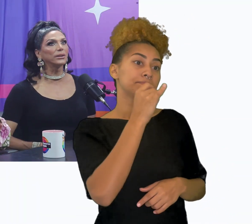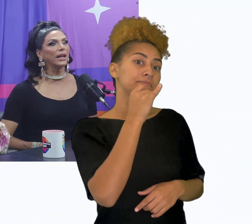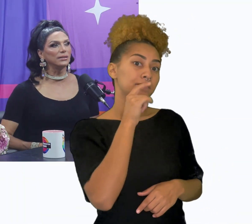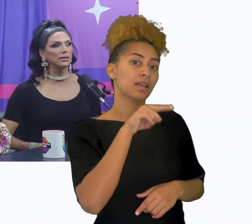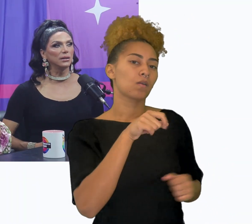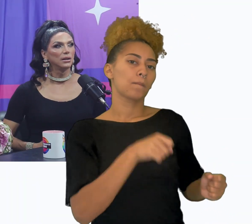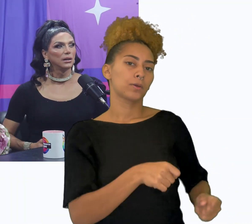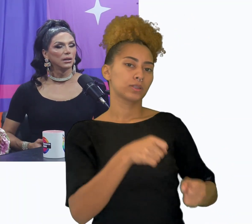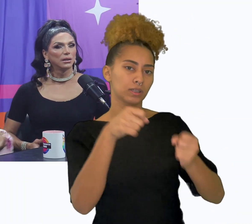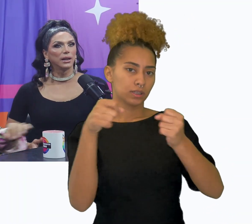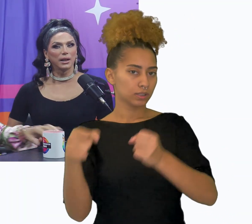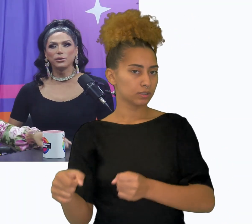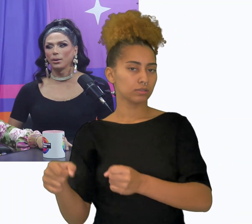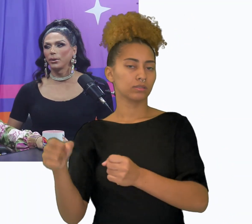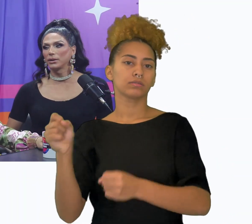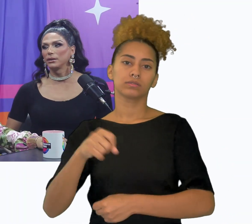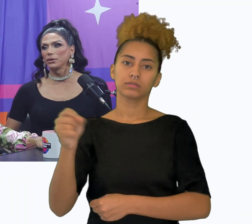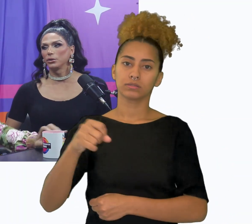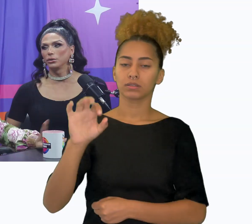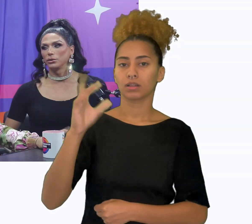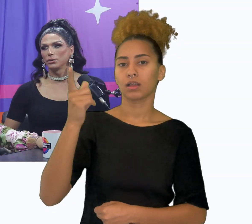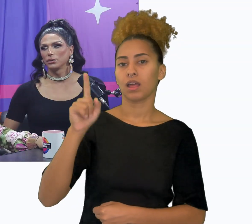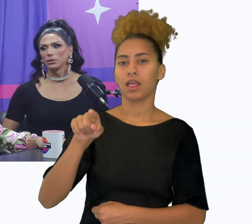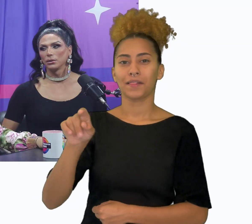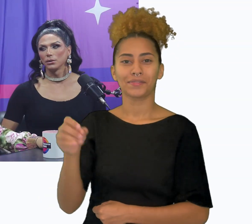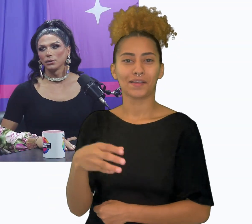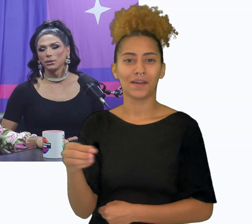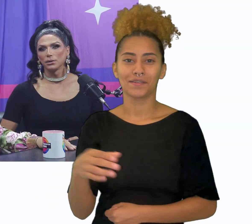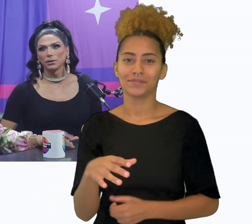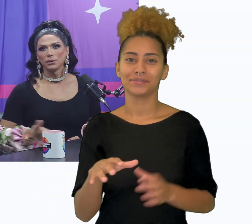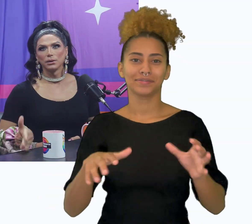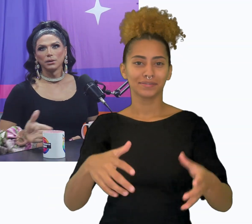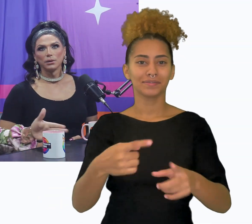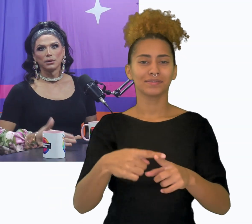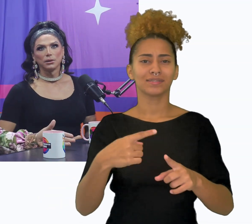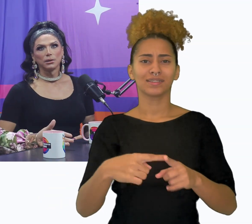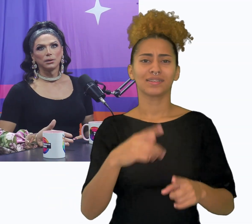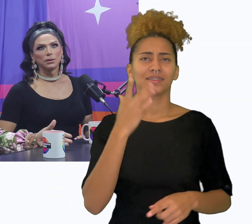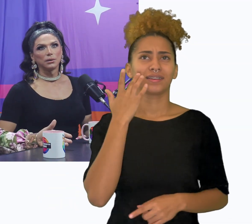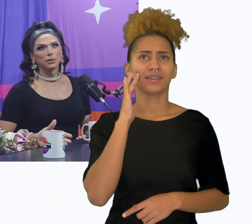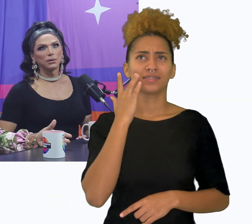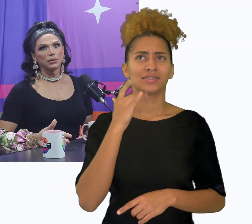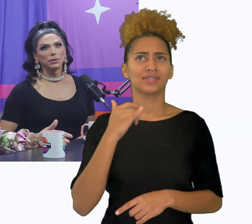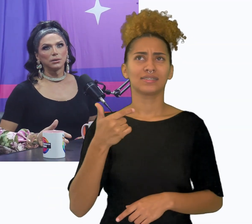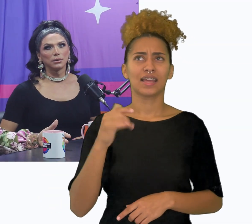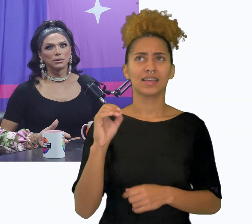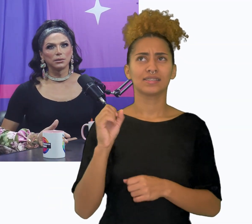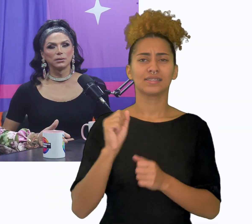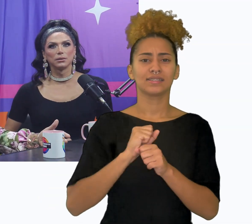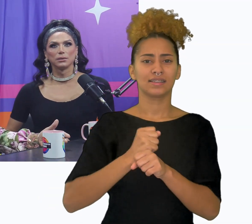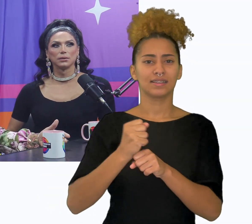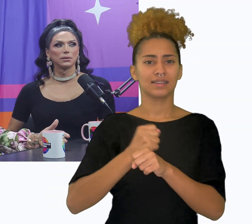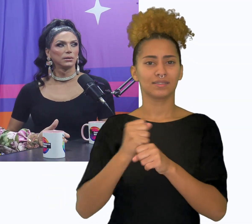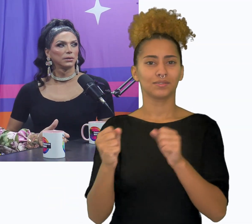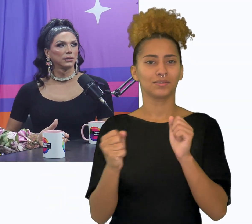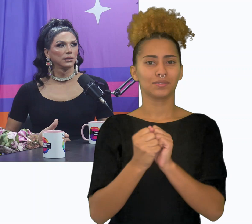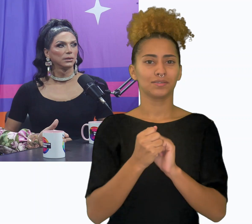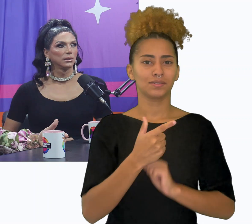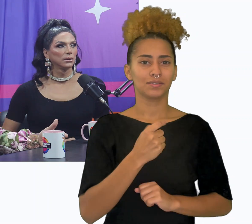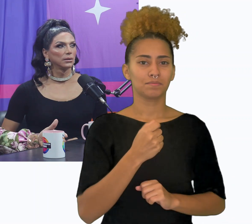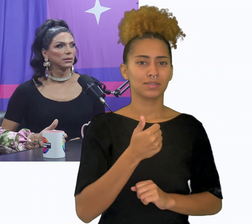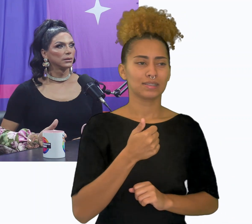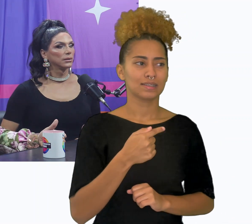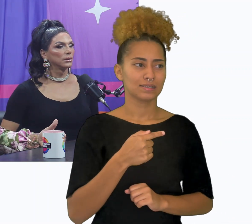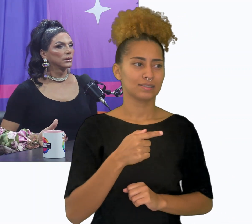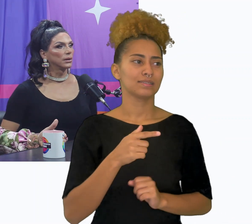de uma potência. Ela é uma potência. Né? De uma potência. Mas eu não acho ela nova geração, porque ela já tá comigo há uns 10 anos. Em 2017 ela